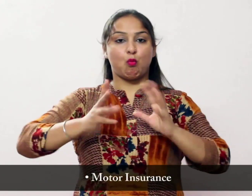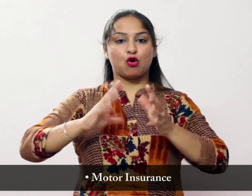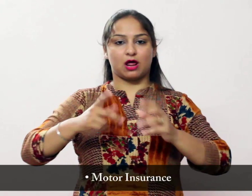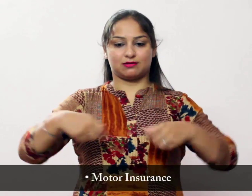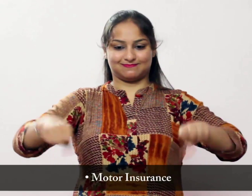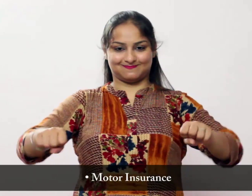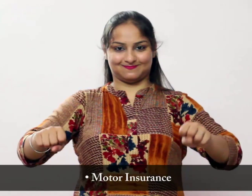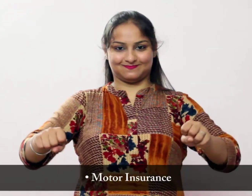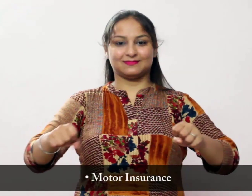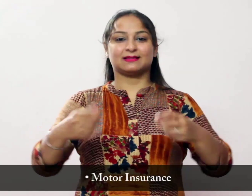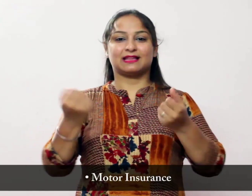बीमा,